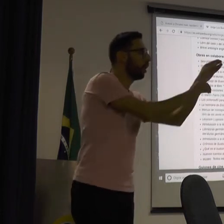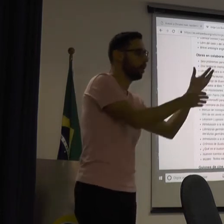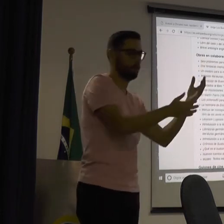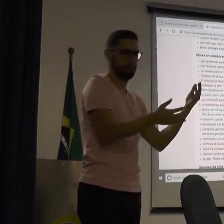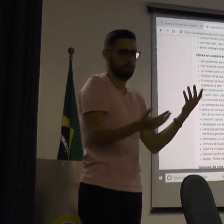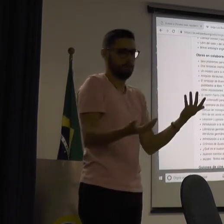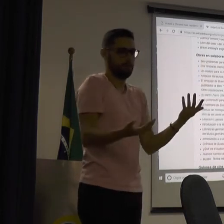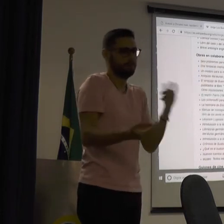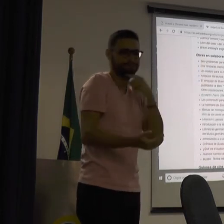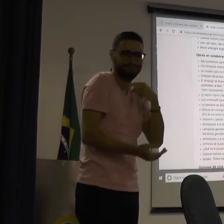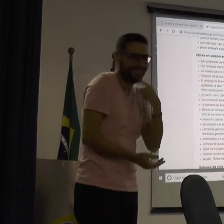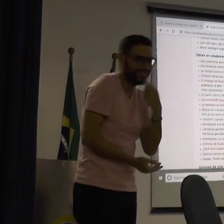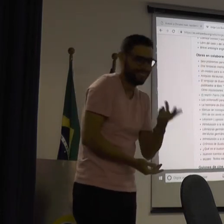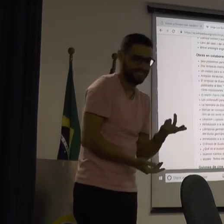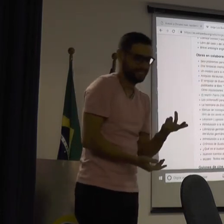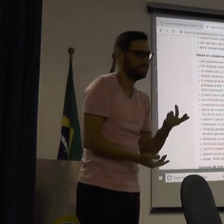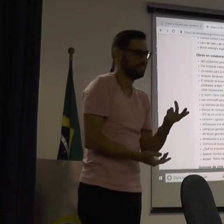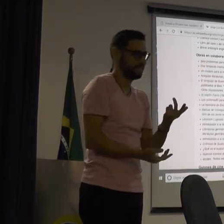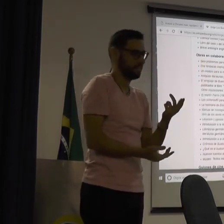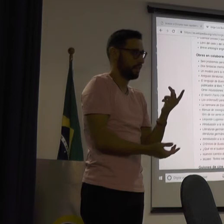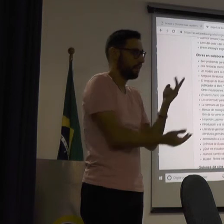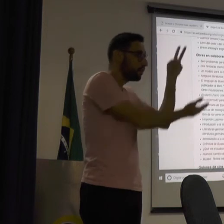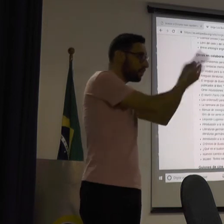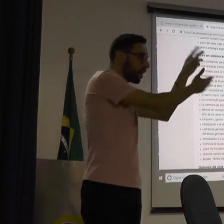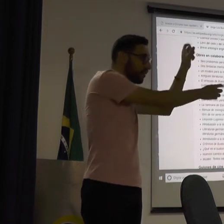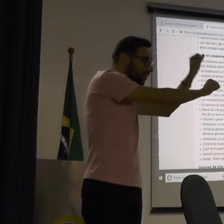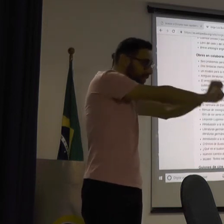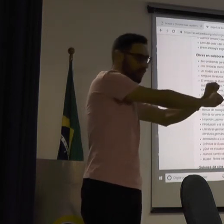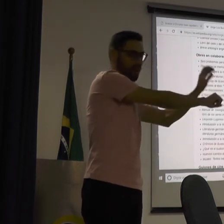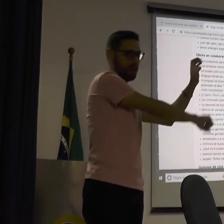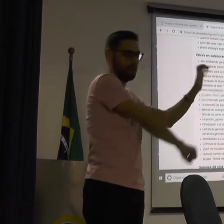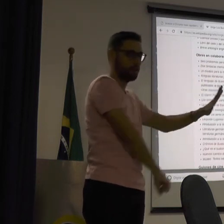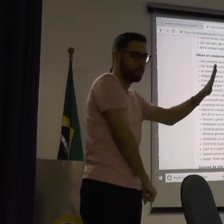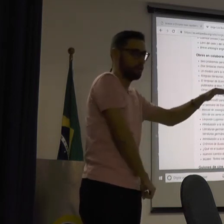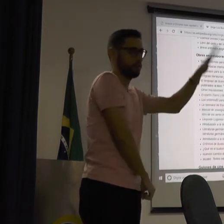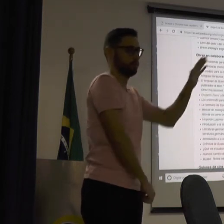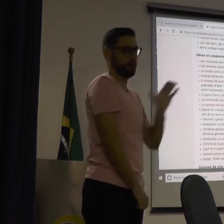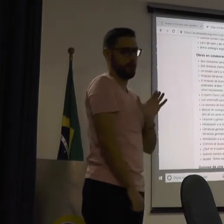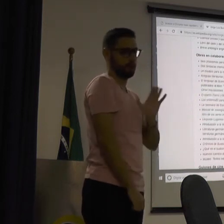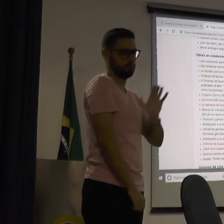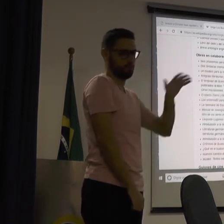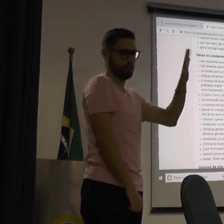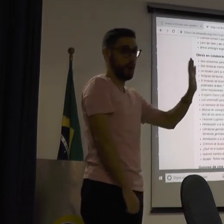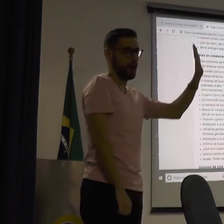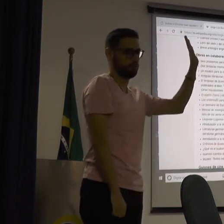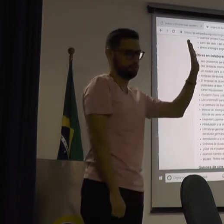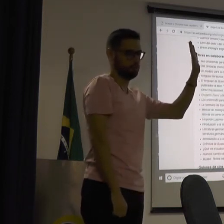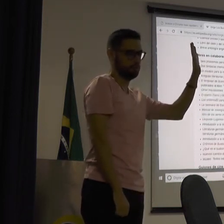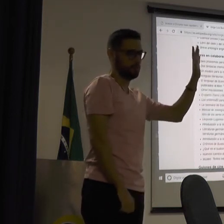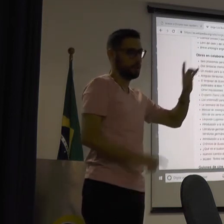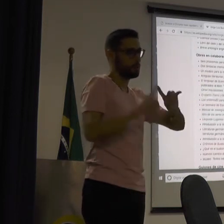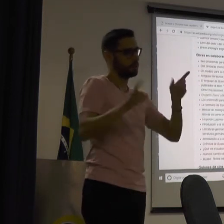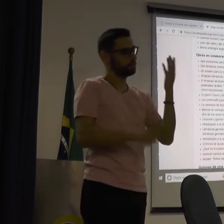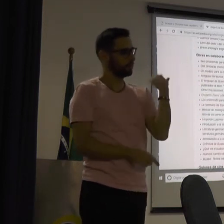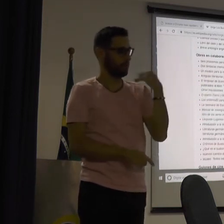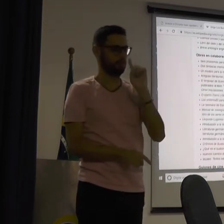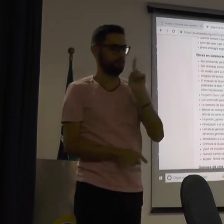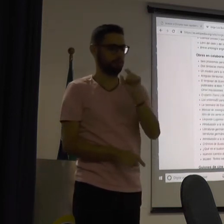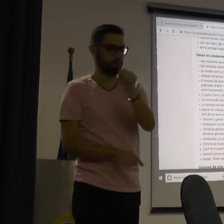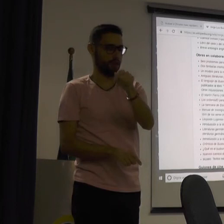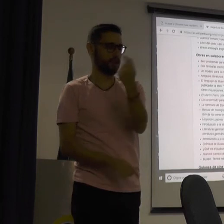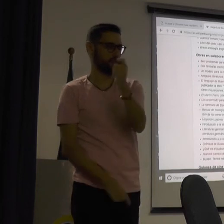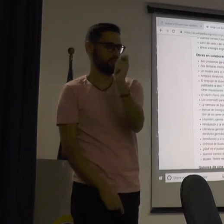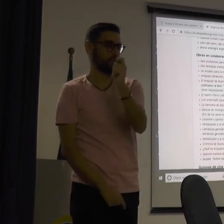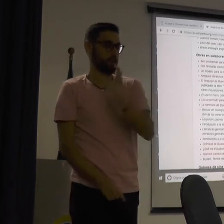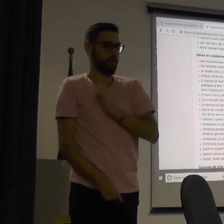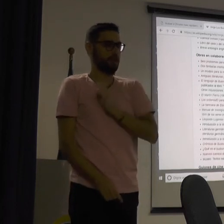passagem é barata, mas a estada é cara, né? E ele estudou em liceu e tudo. Mas ele viu desde cedo que a